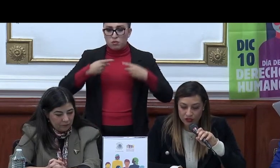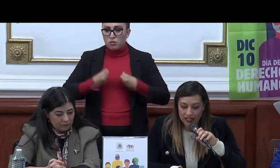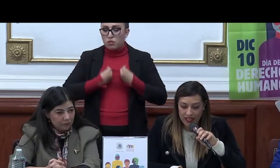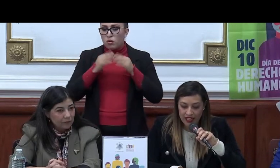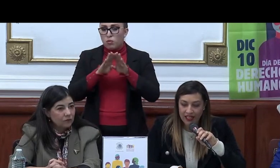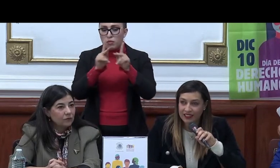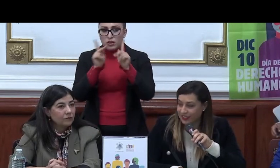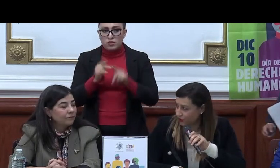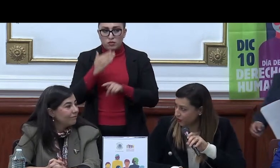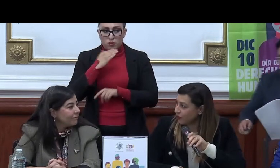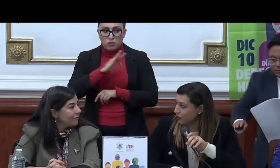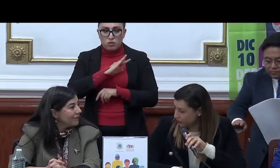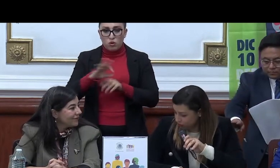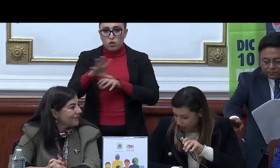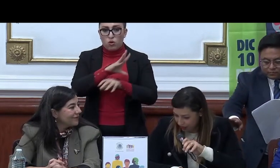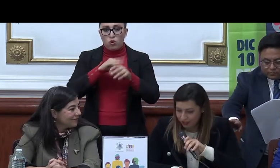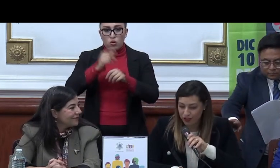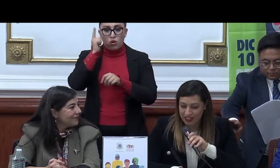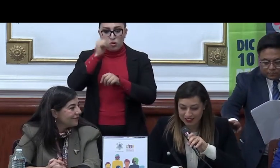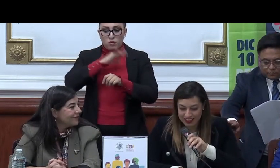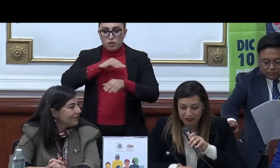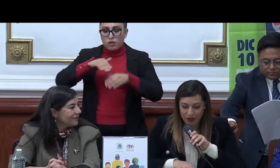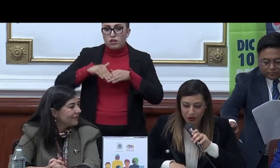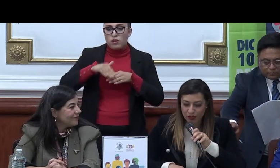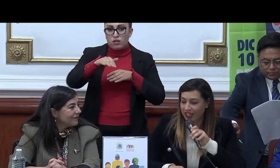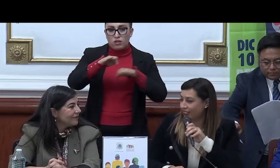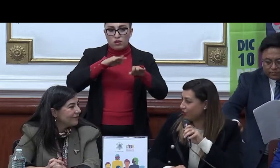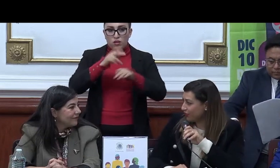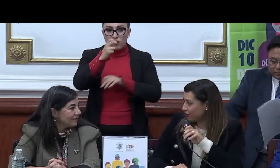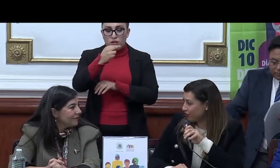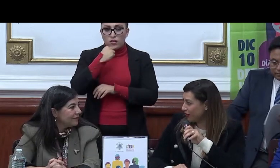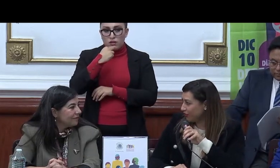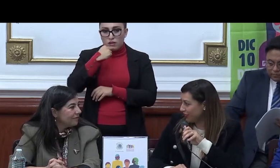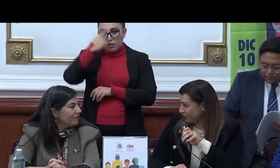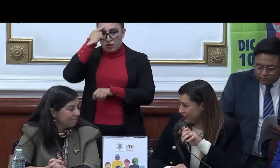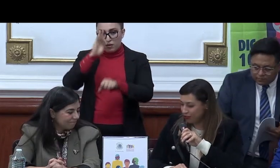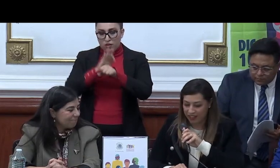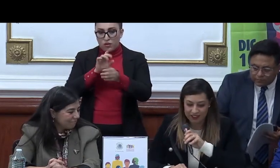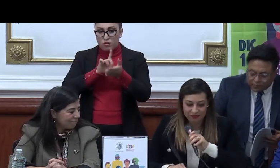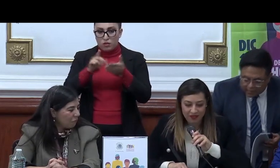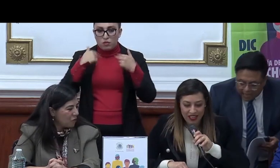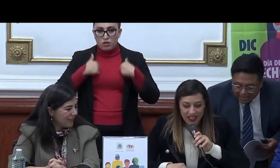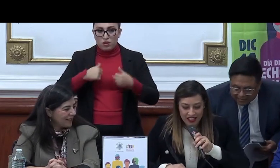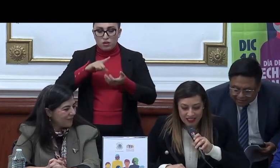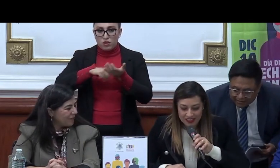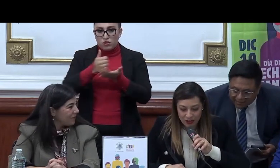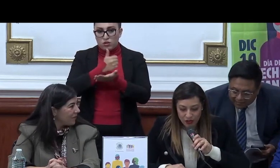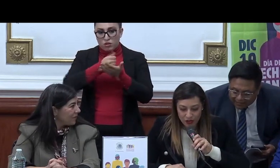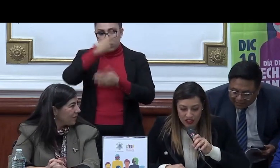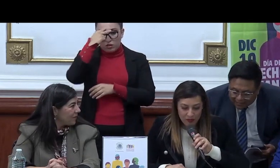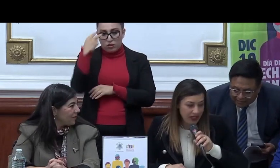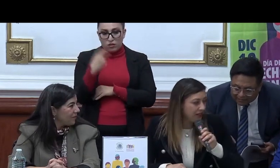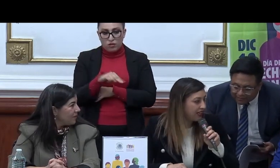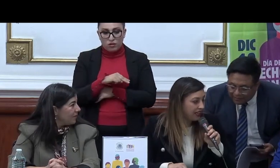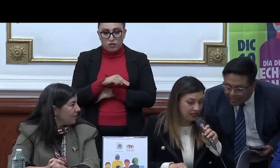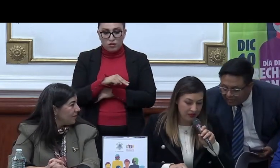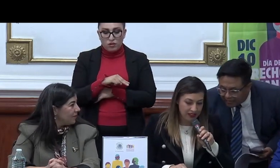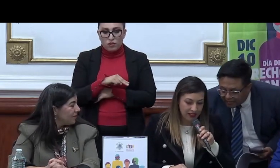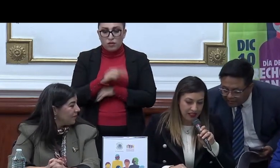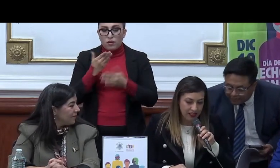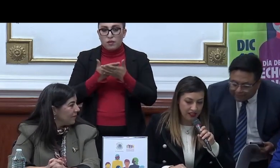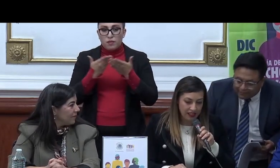encuentro sea el inicio de nuevas colaboraciones en favor de los derechos humanos de nuestra ciudad. Cedo el uso de la palabra